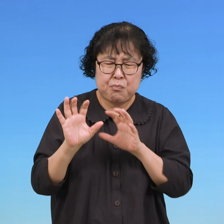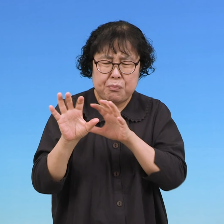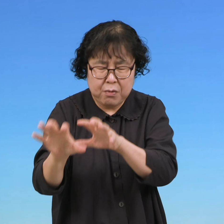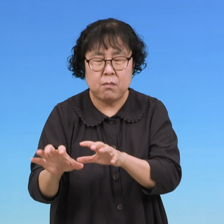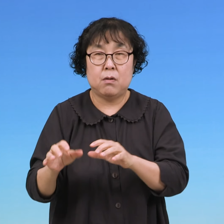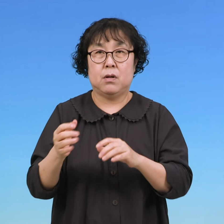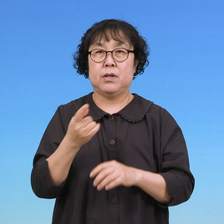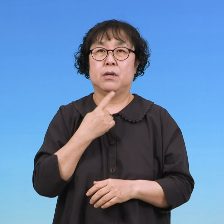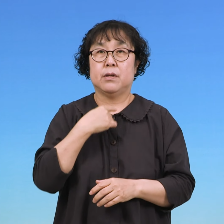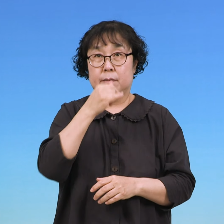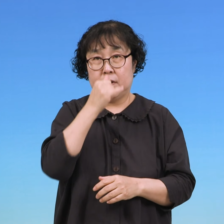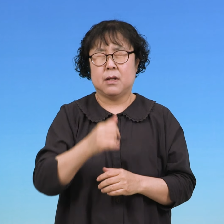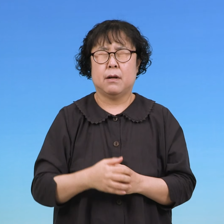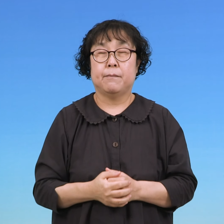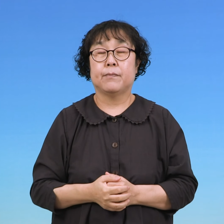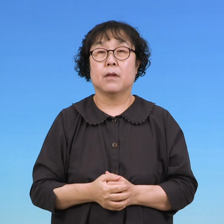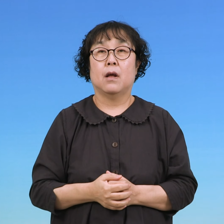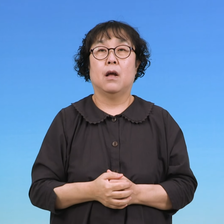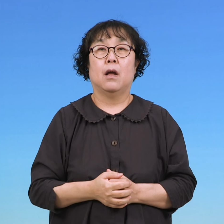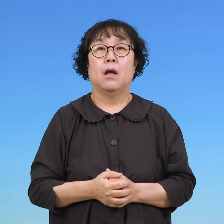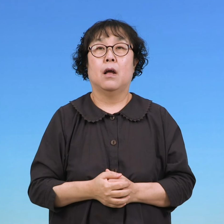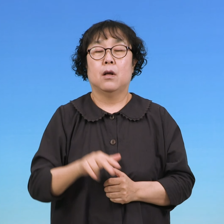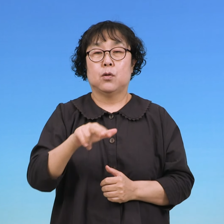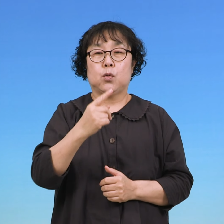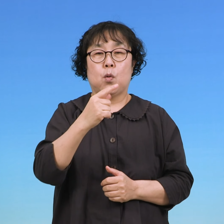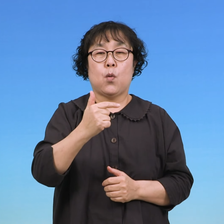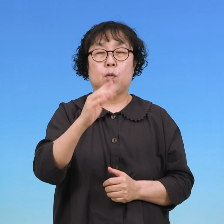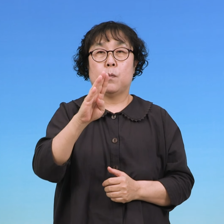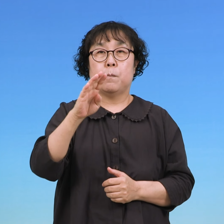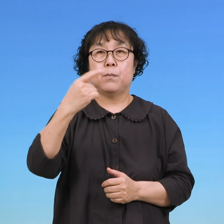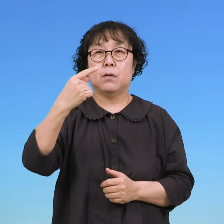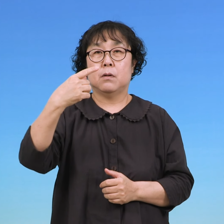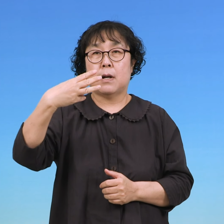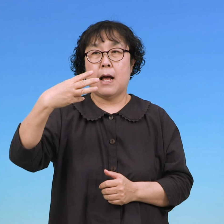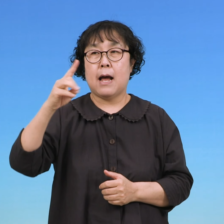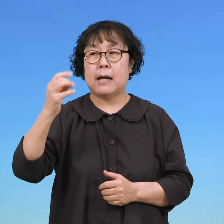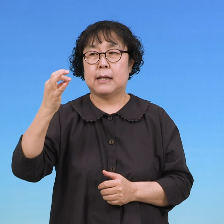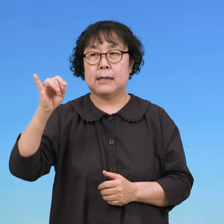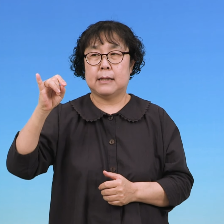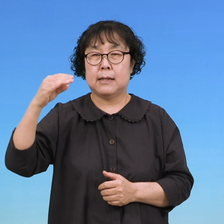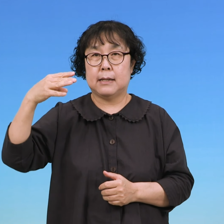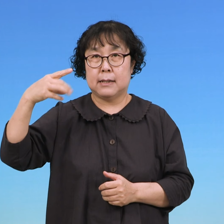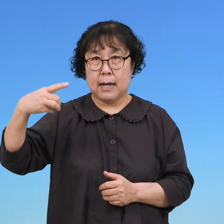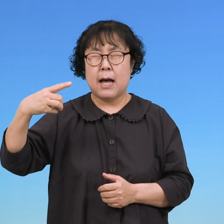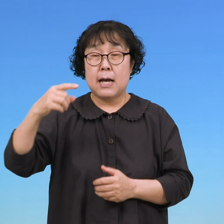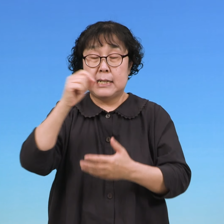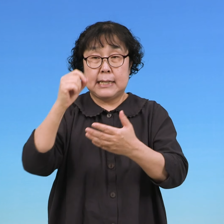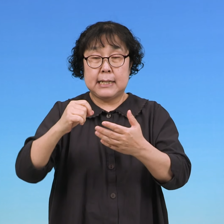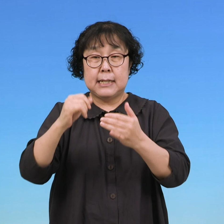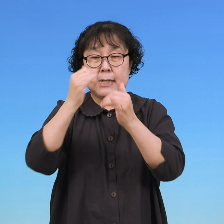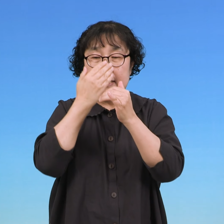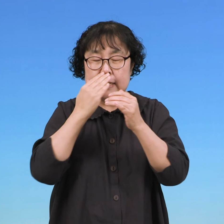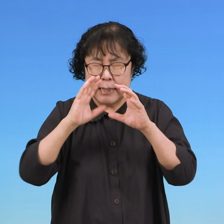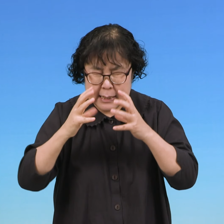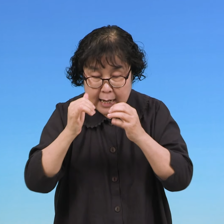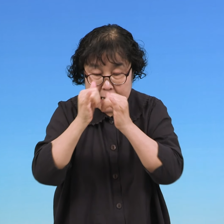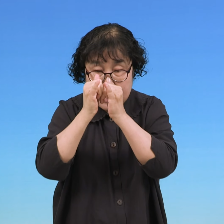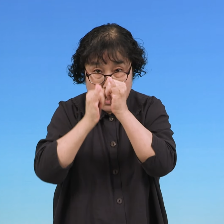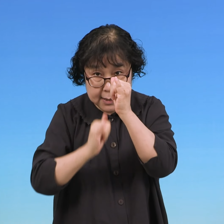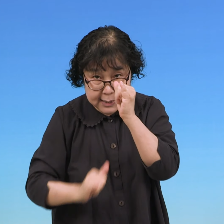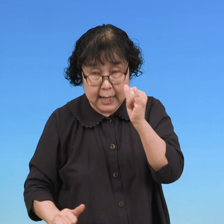그렇게 모여들었다는 거 아닙니까? 존 브라이트가 쓴 이스라엘의 역사라는 책에 보면은요, 그